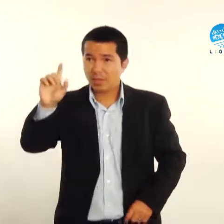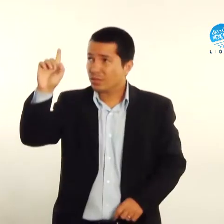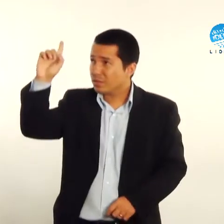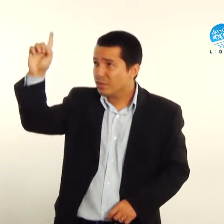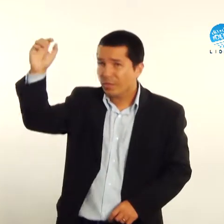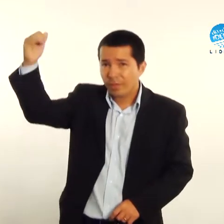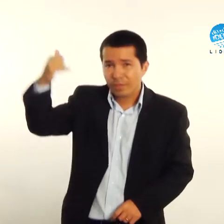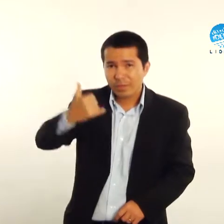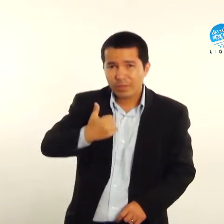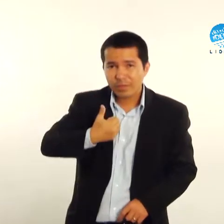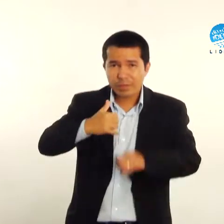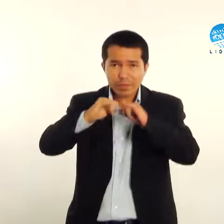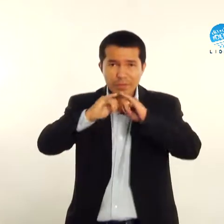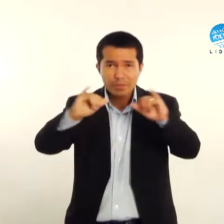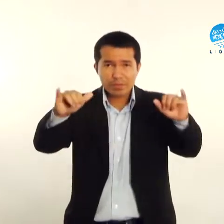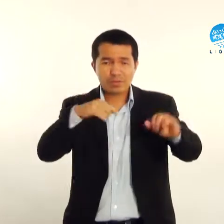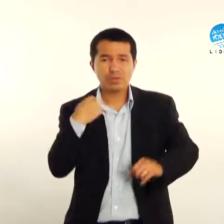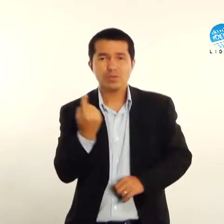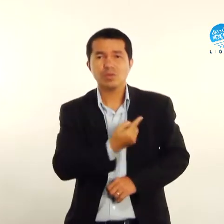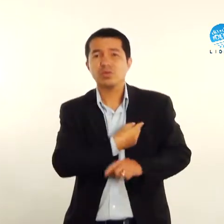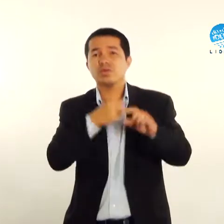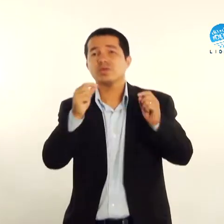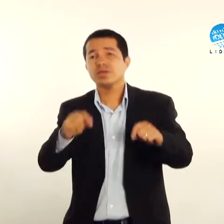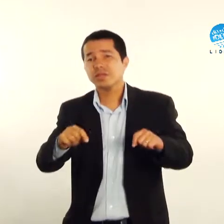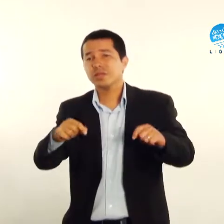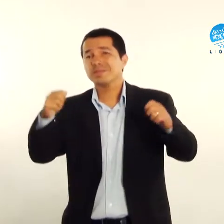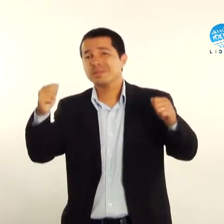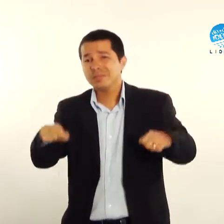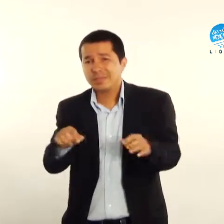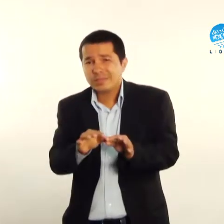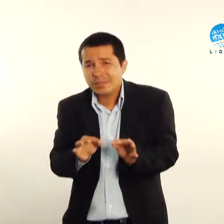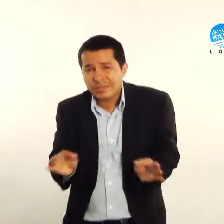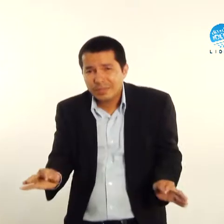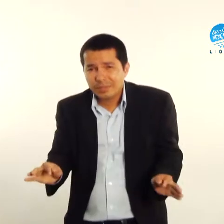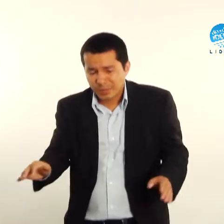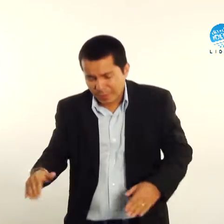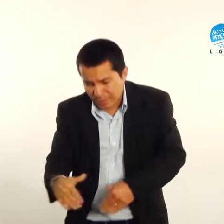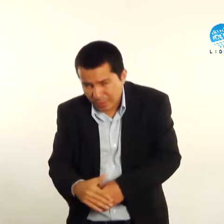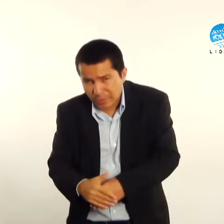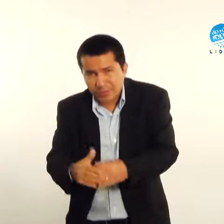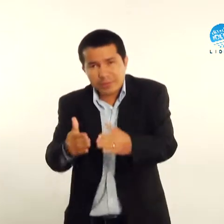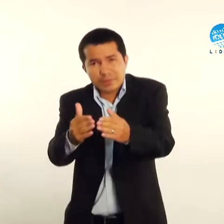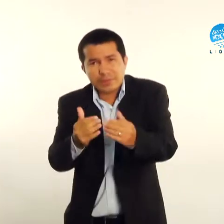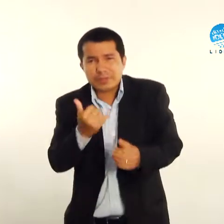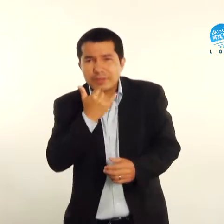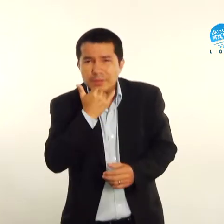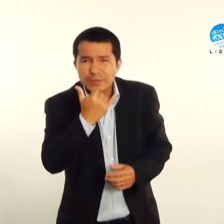do reino dEle entre nós, ninguém vai poder entrar no reino dos céus.